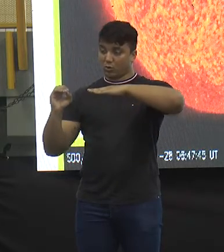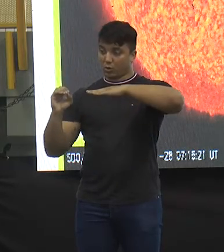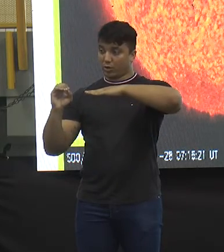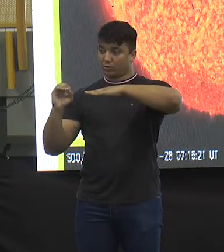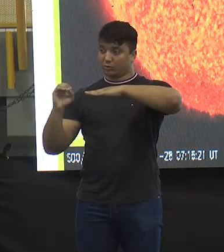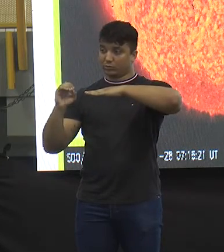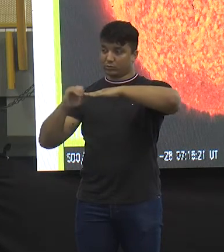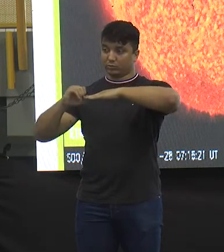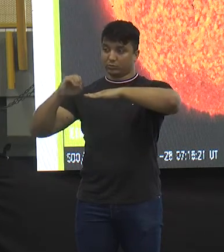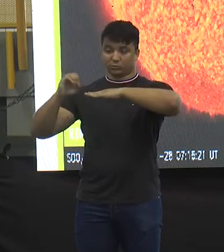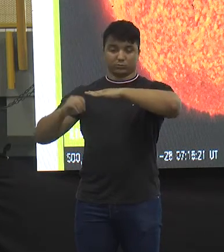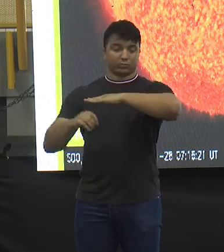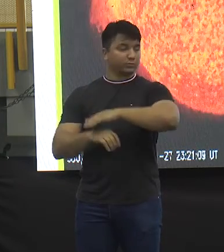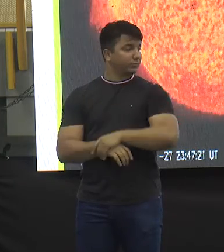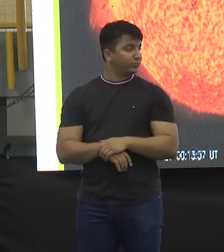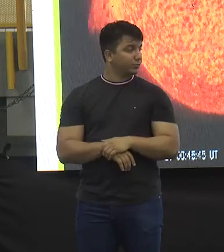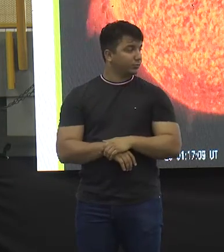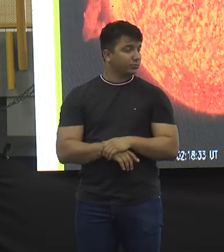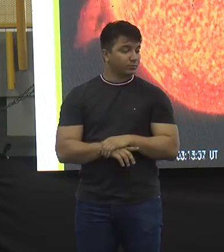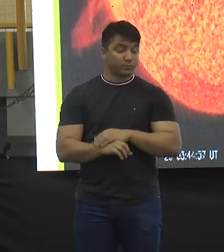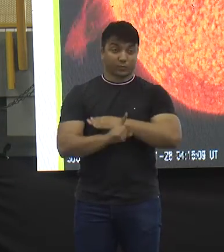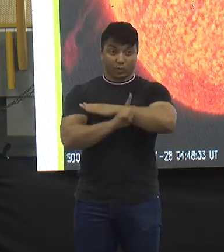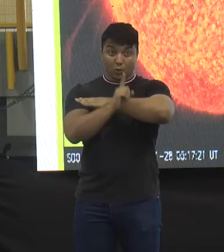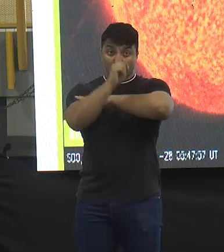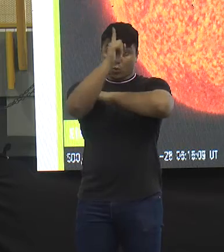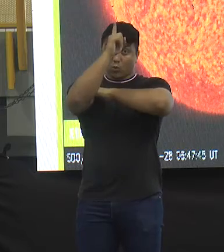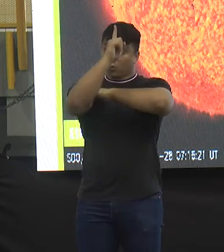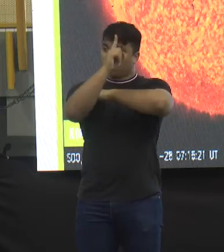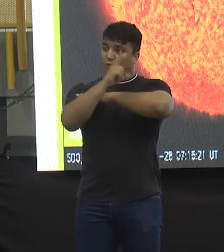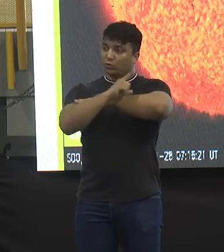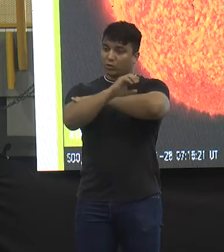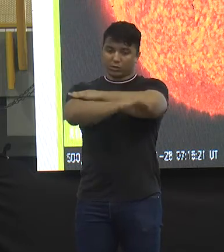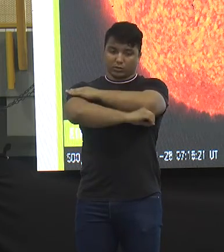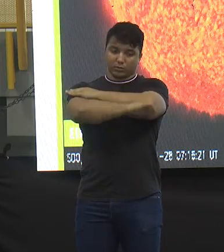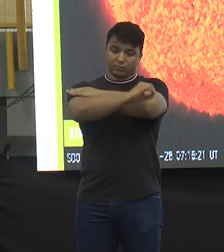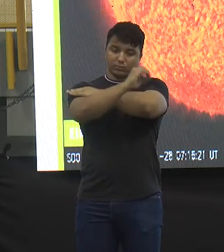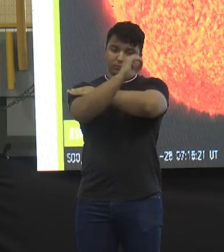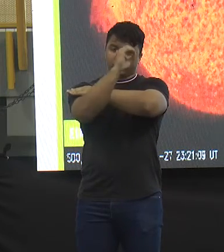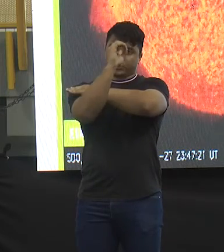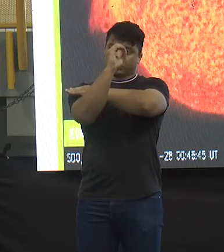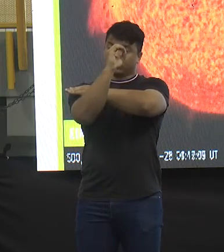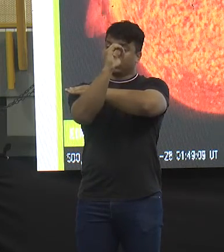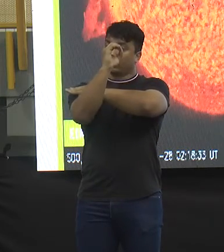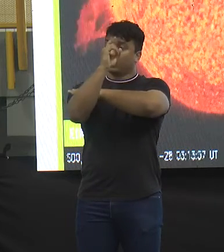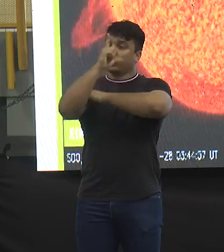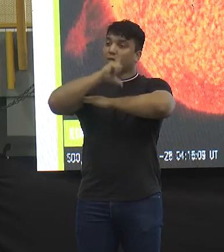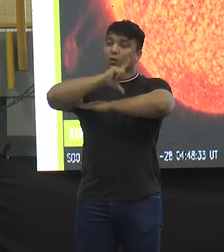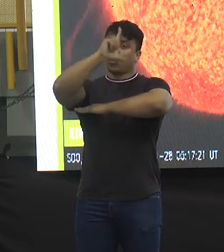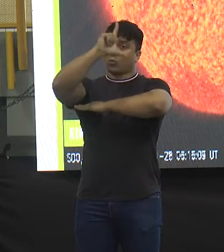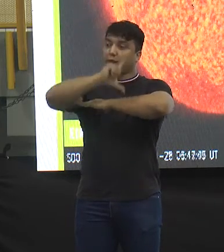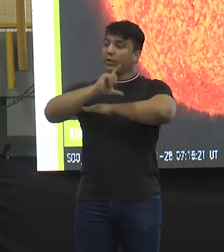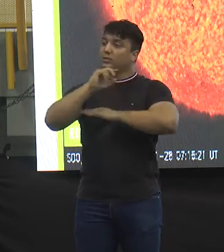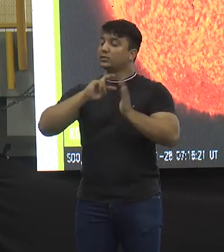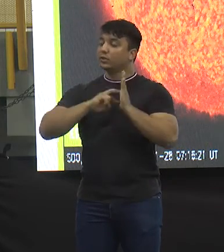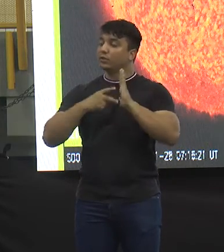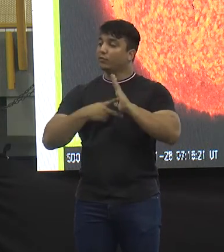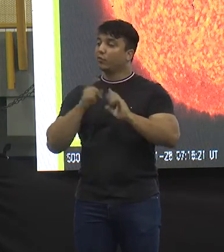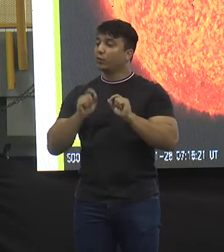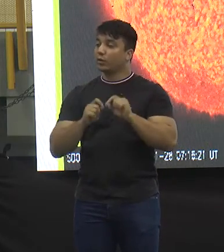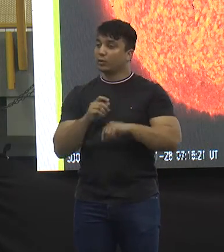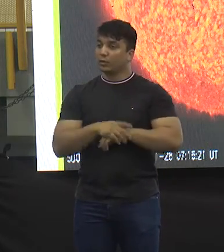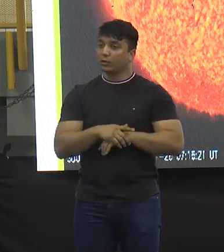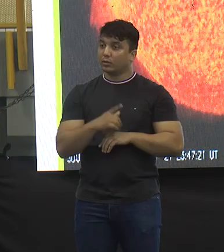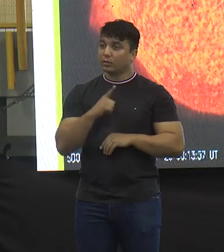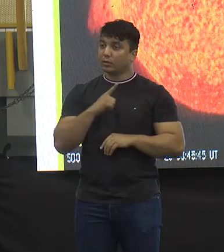vai subindo, quando ele está perpendicular à nossa cabeça, significa dizer o quê? Que